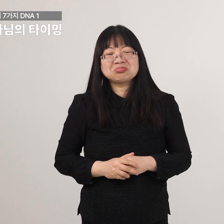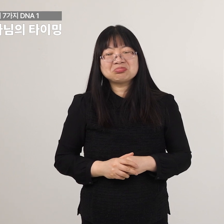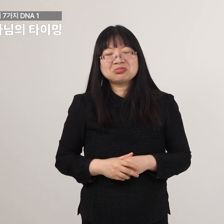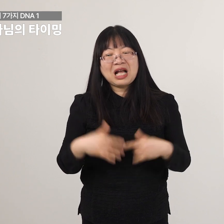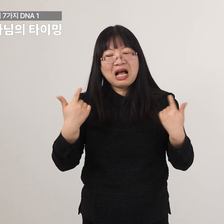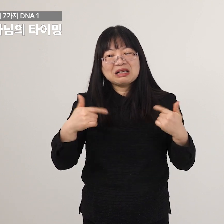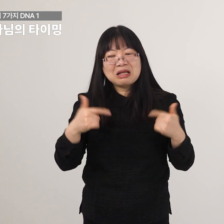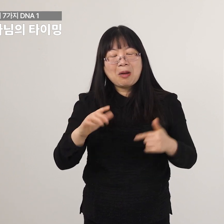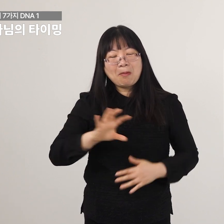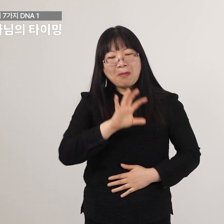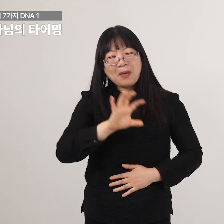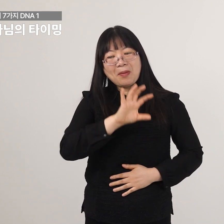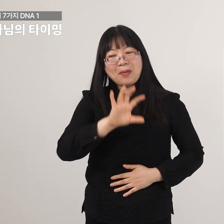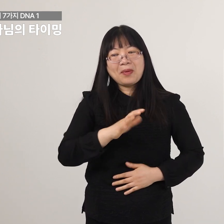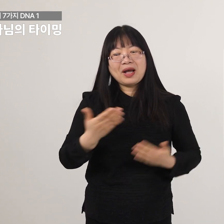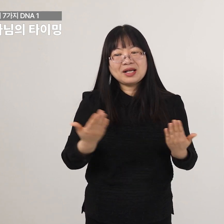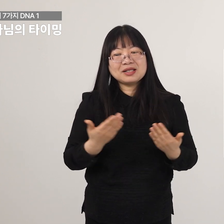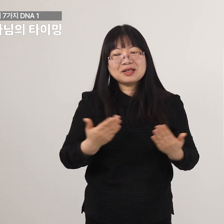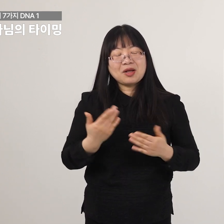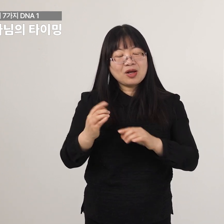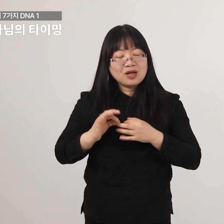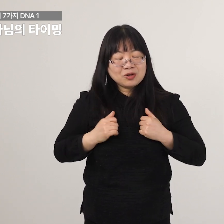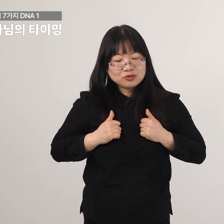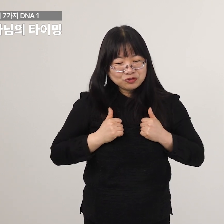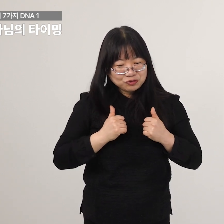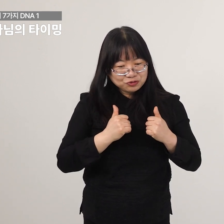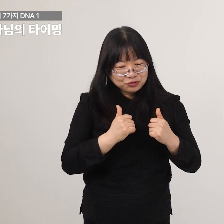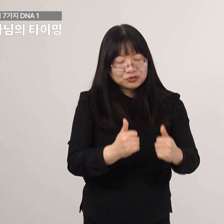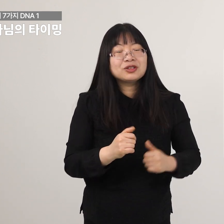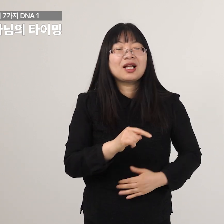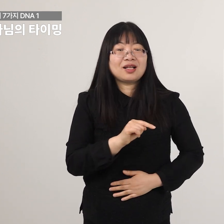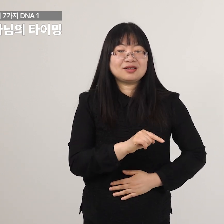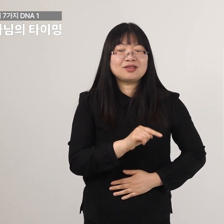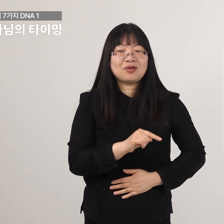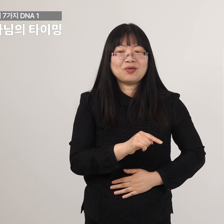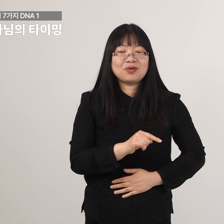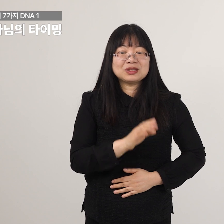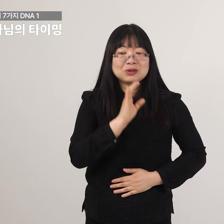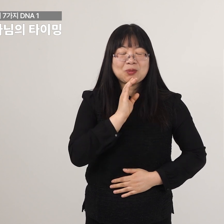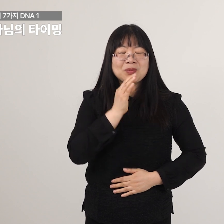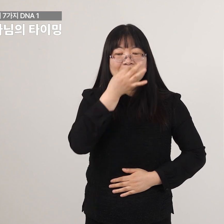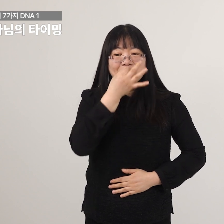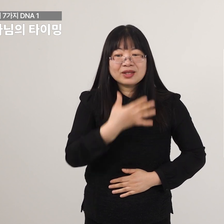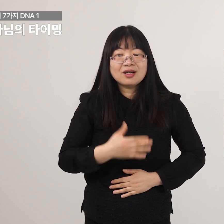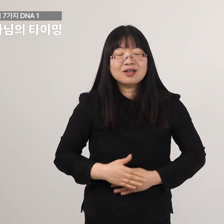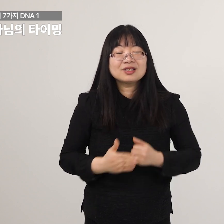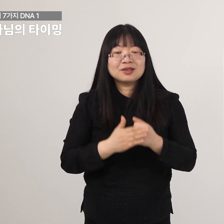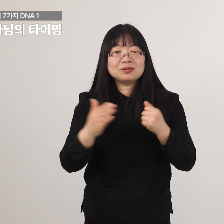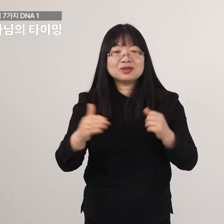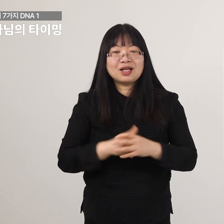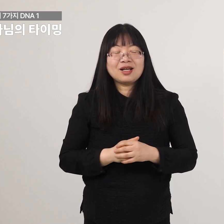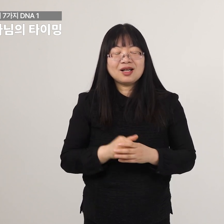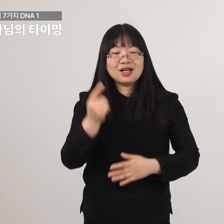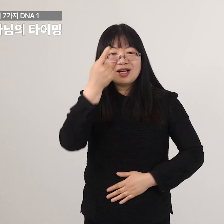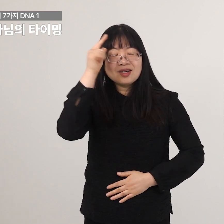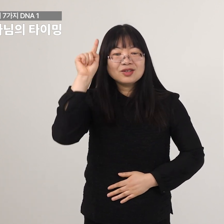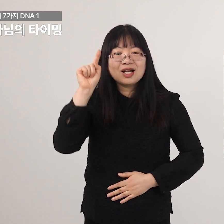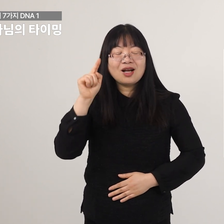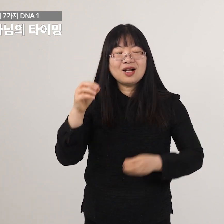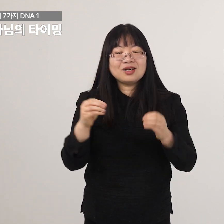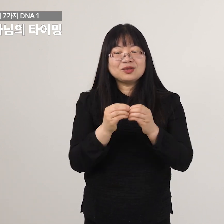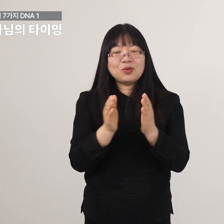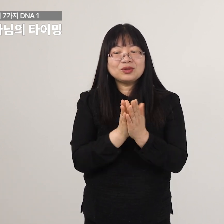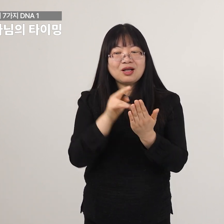일관되게 반복되는 일들을 꾸준히 하는 것이 참 어렵습니다. 그래서 러시아 그